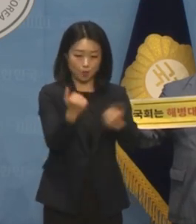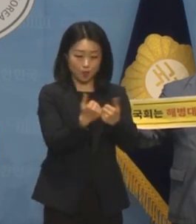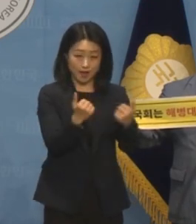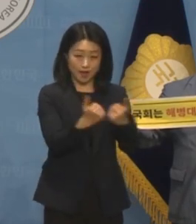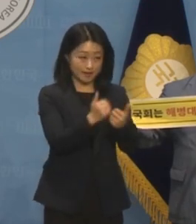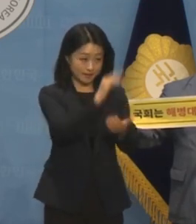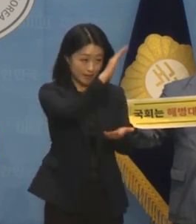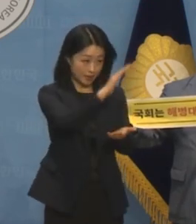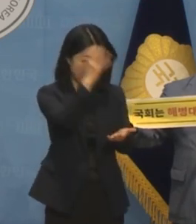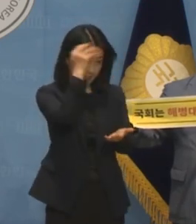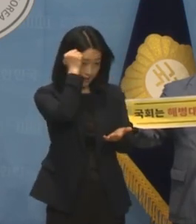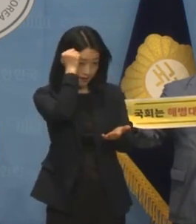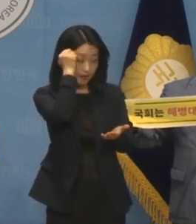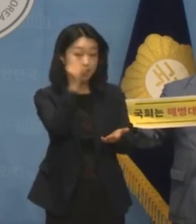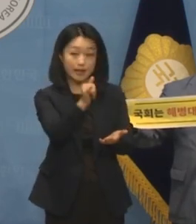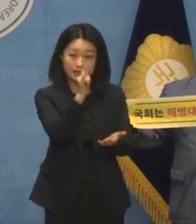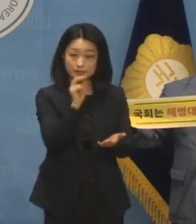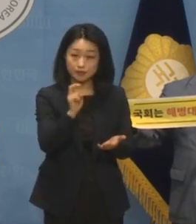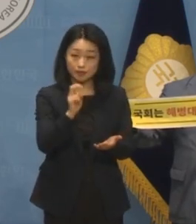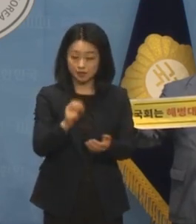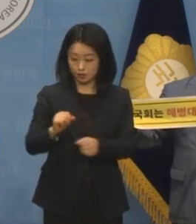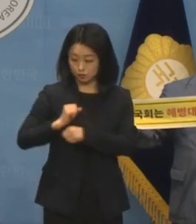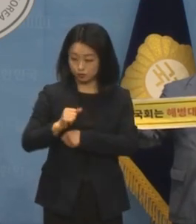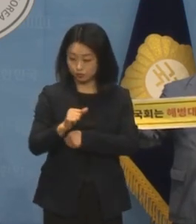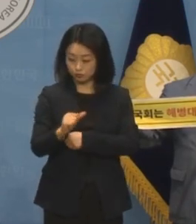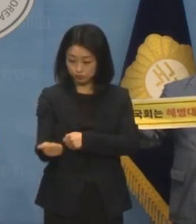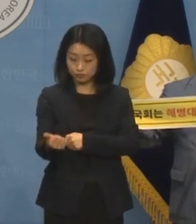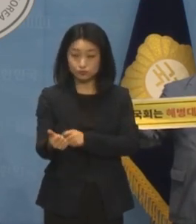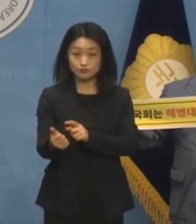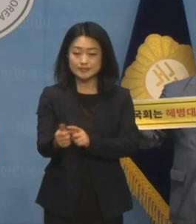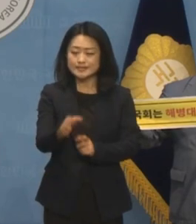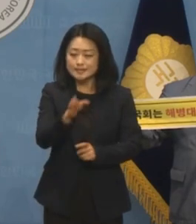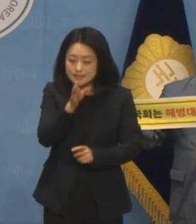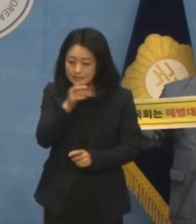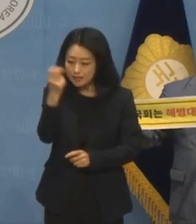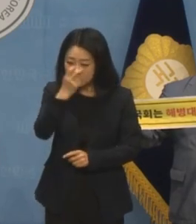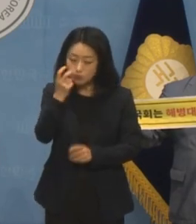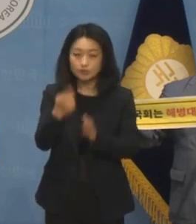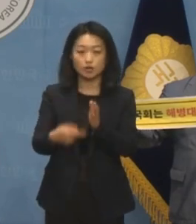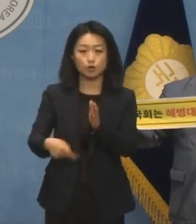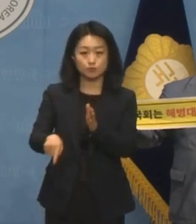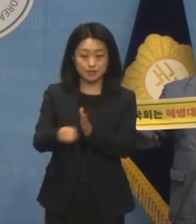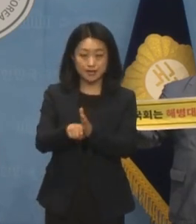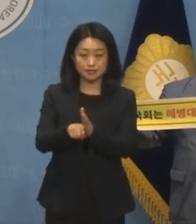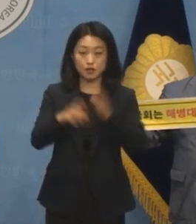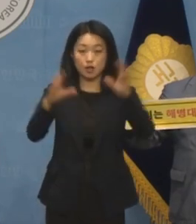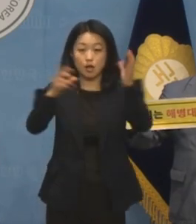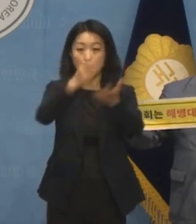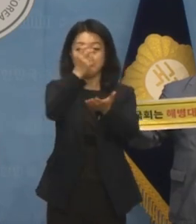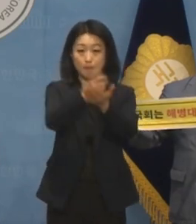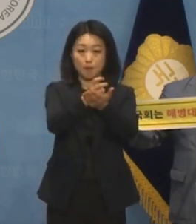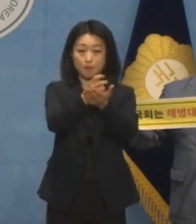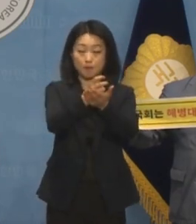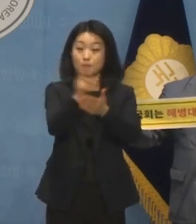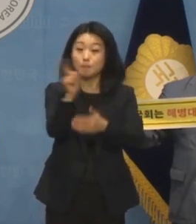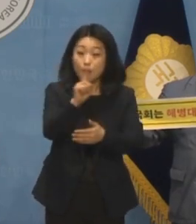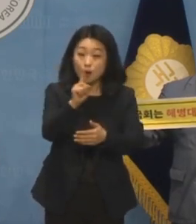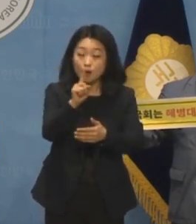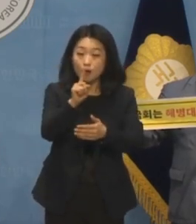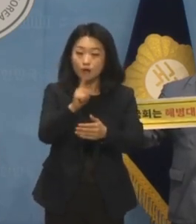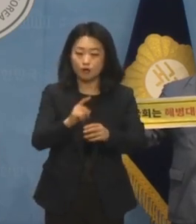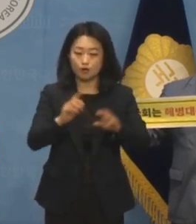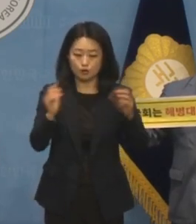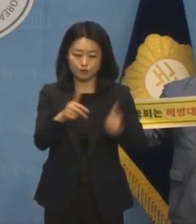위해 생명을 잃은 우리 군인의 죽음을 진실을 밝히기 위해 헌법기관인 국회의원으로서의